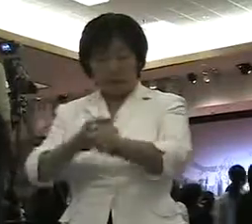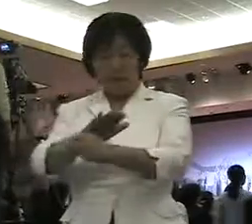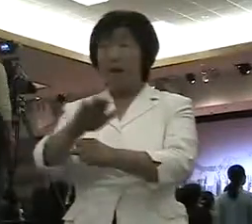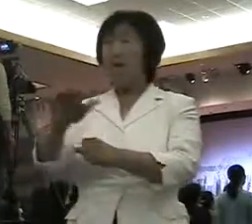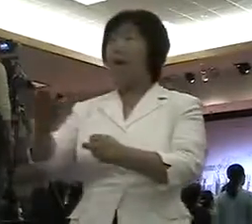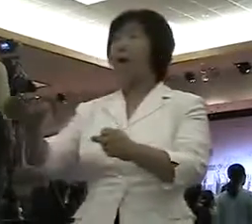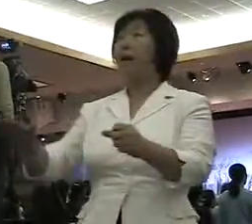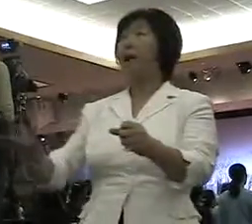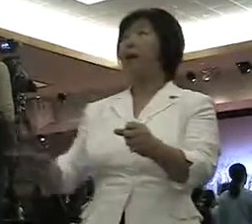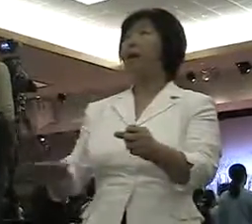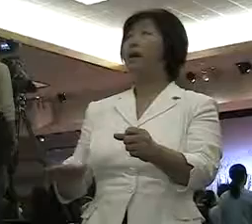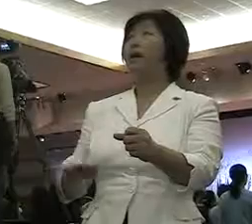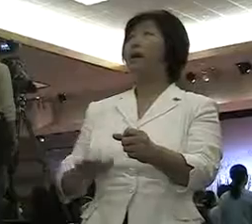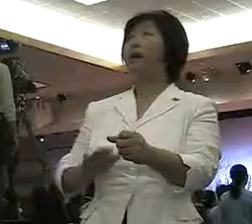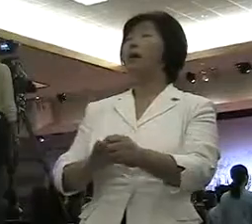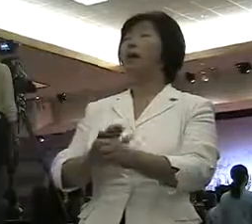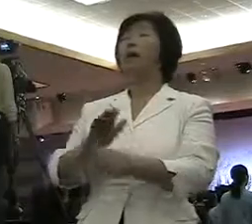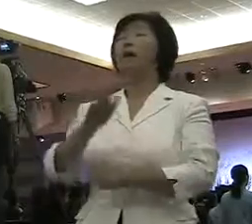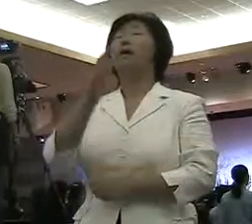하나님의